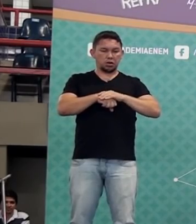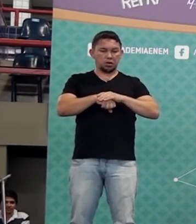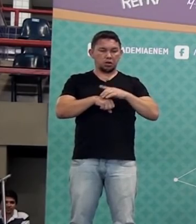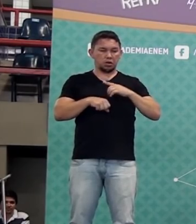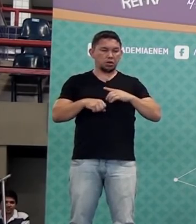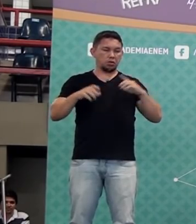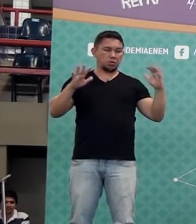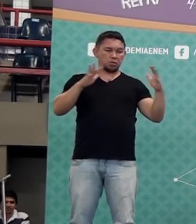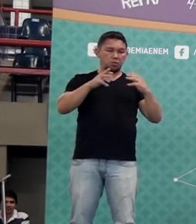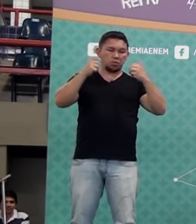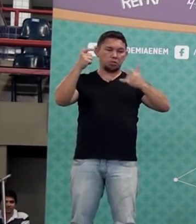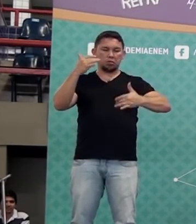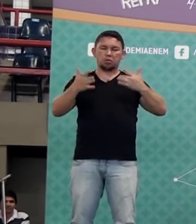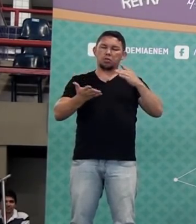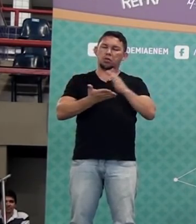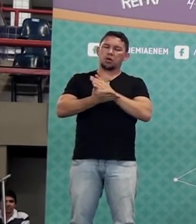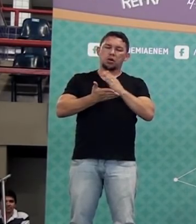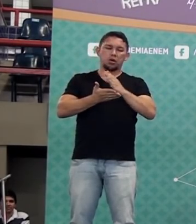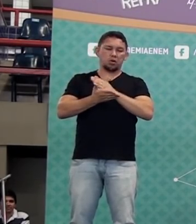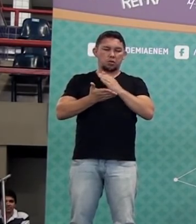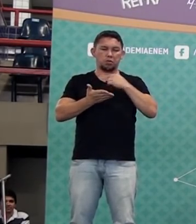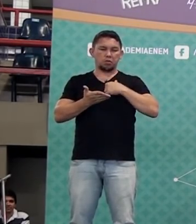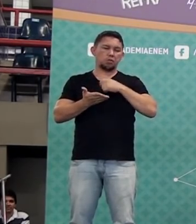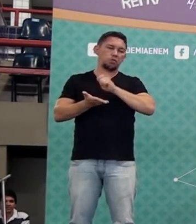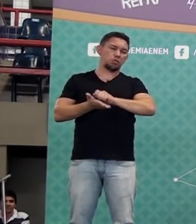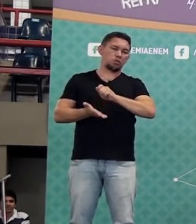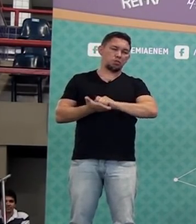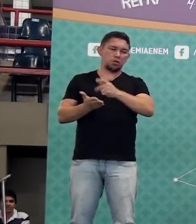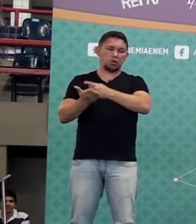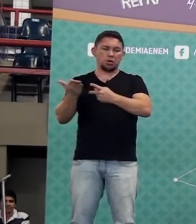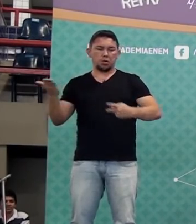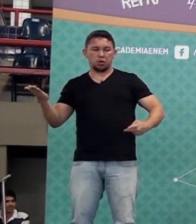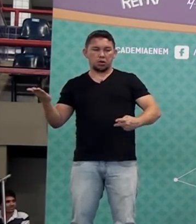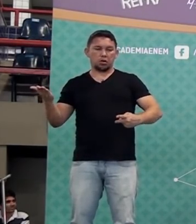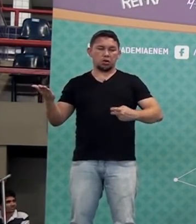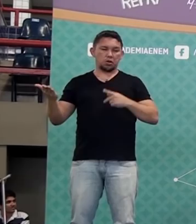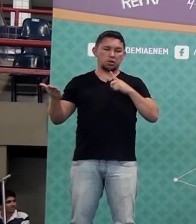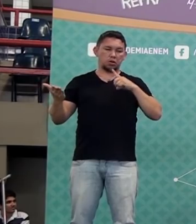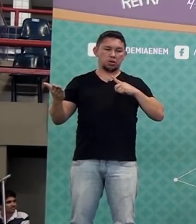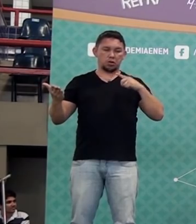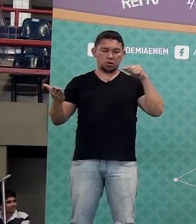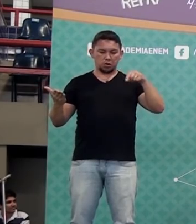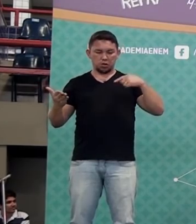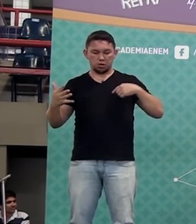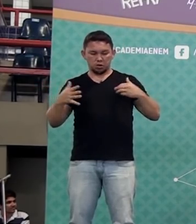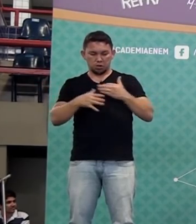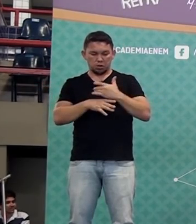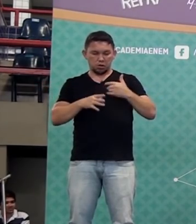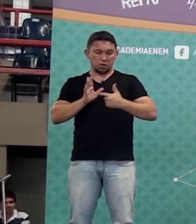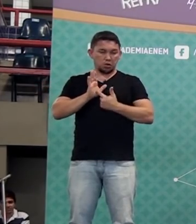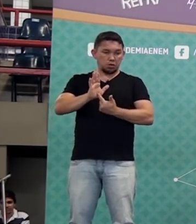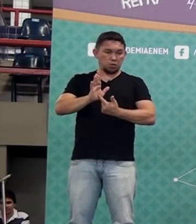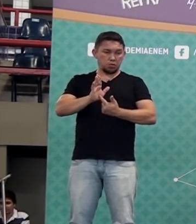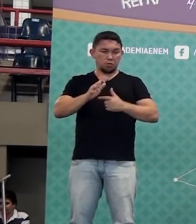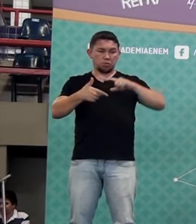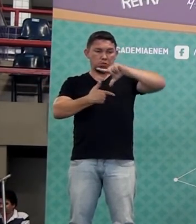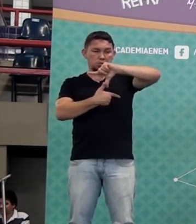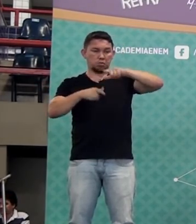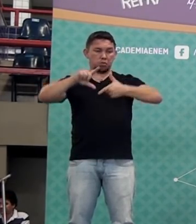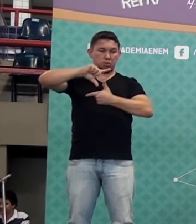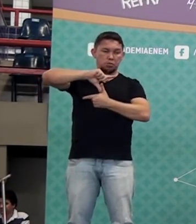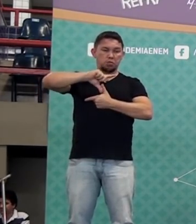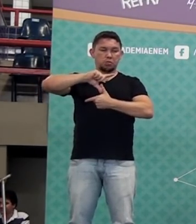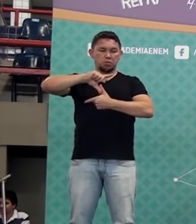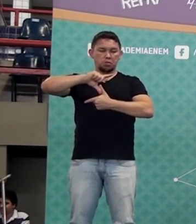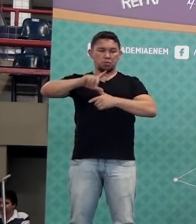que foi cantado em poema pelo Carlos Drummond de Andrade. As cidades ali se mostrou que o exército nazista